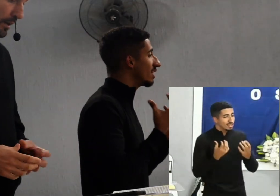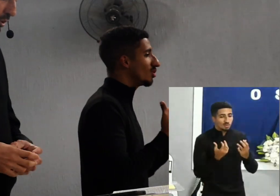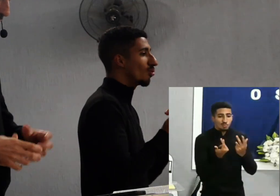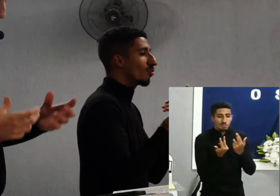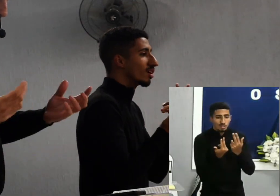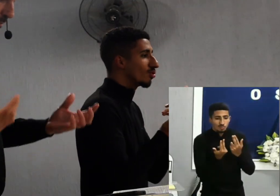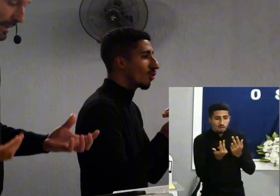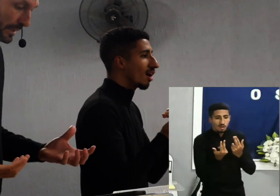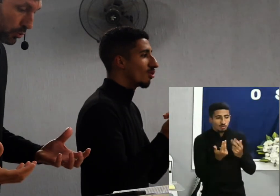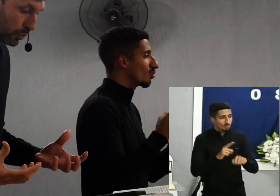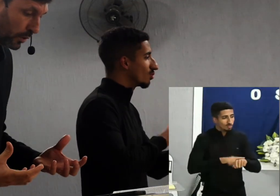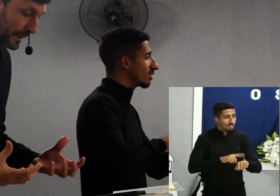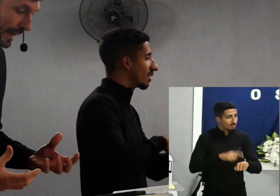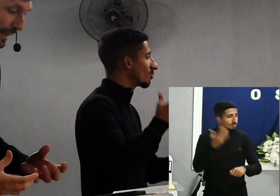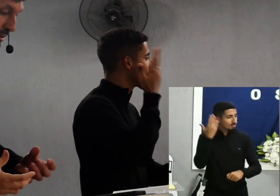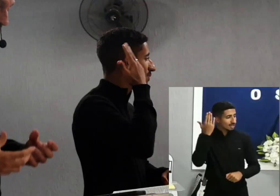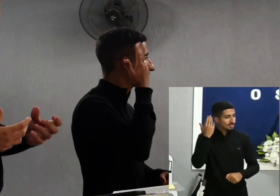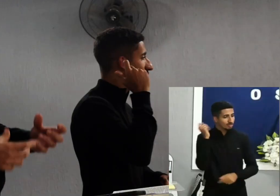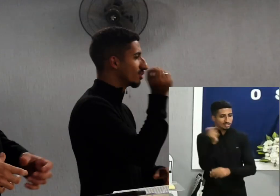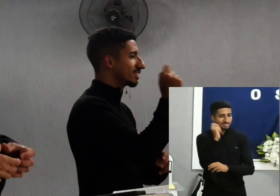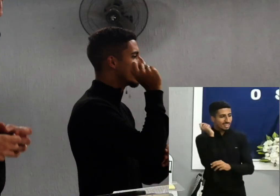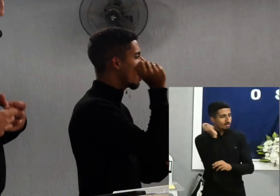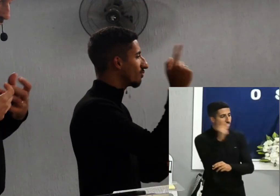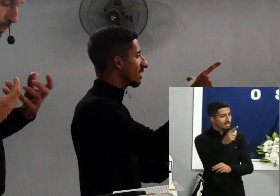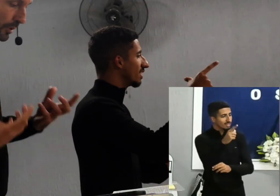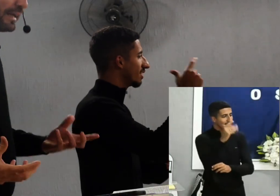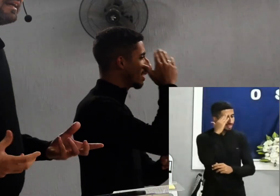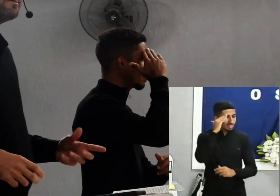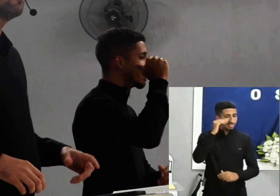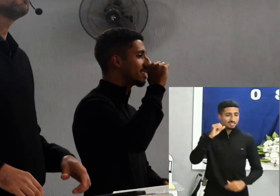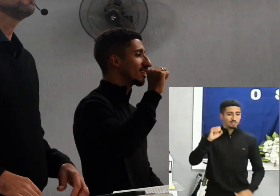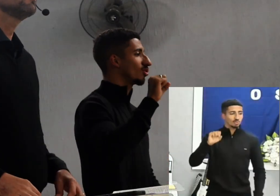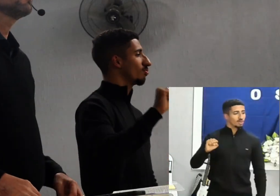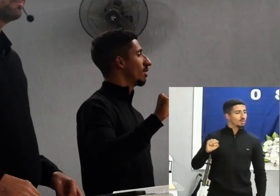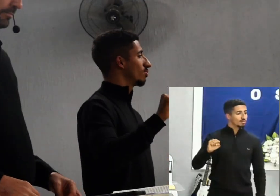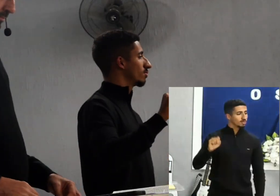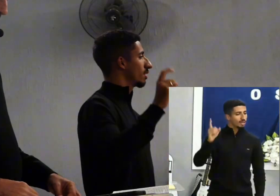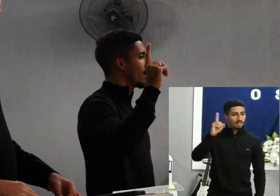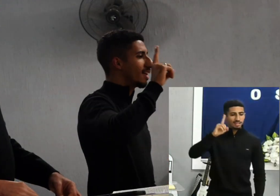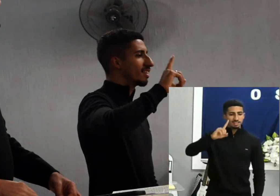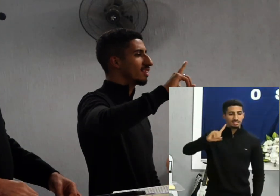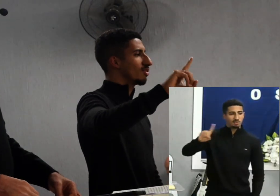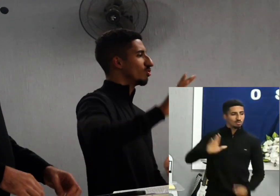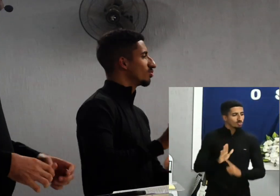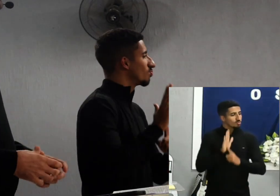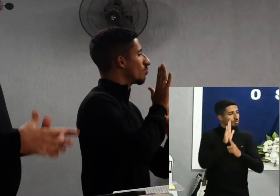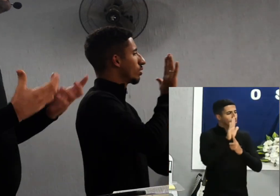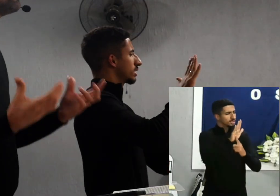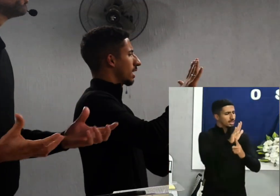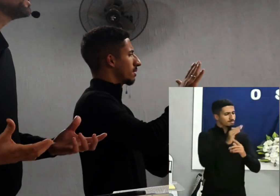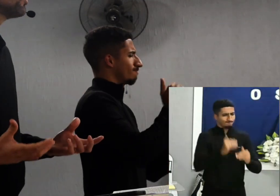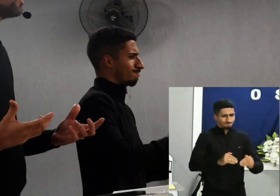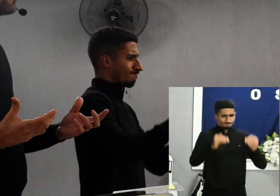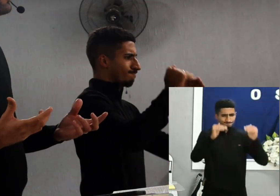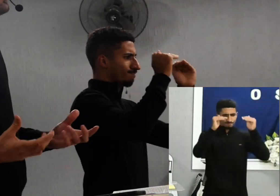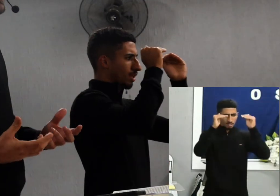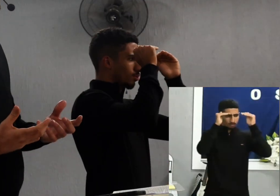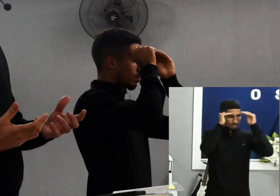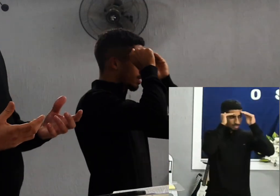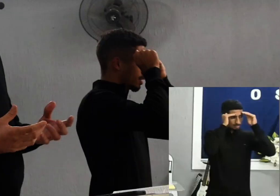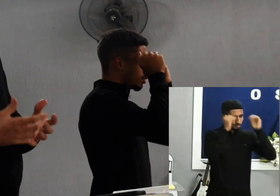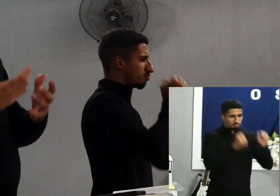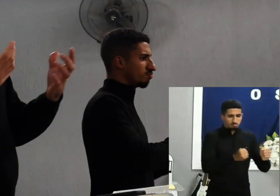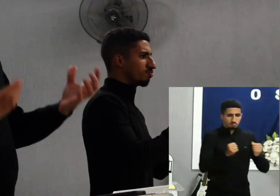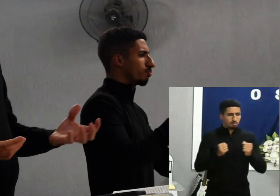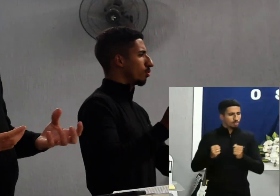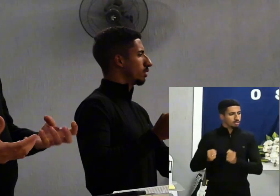Eles queriam que Jesus afirmasse a sua autoridade com exibições de poder. Eles queriam um guerreiro poderoso, não é?